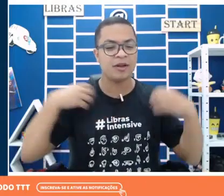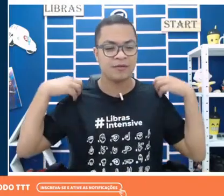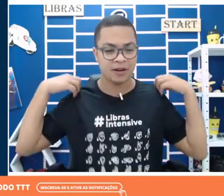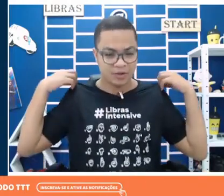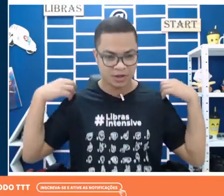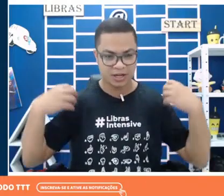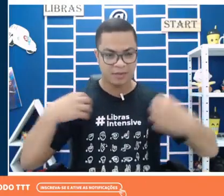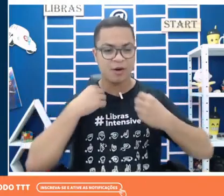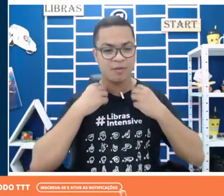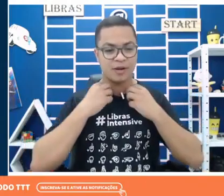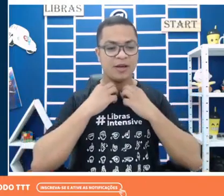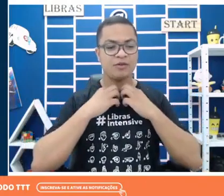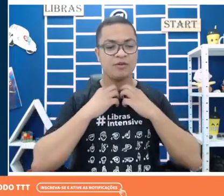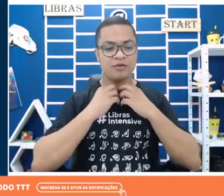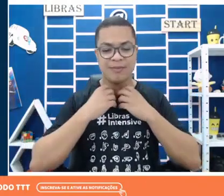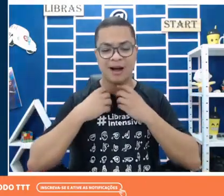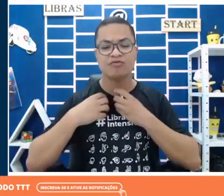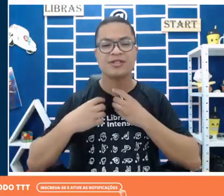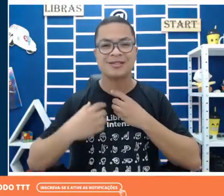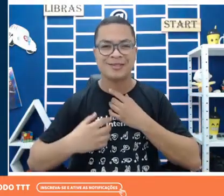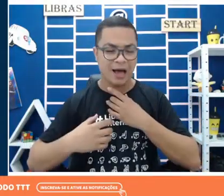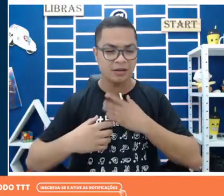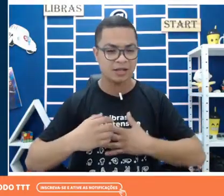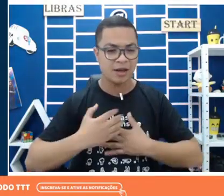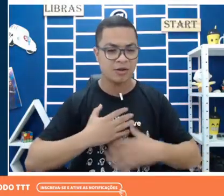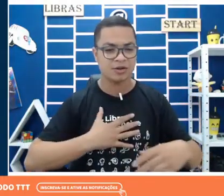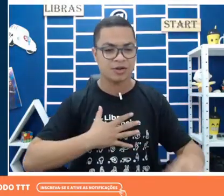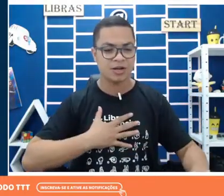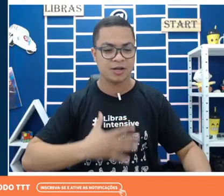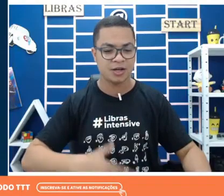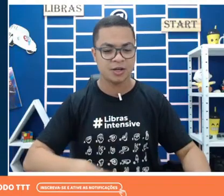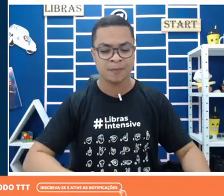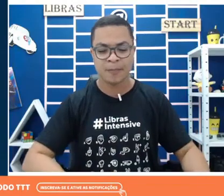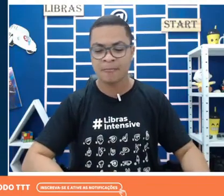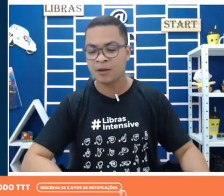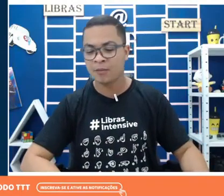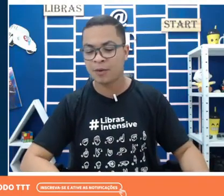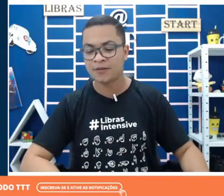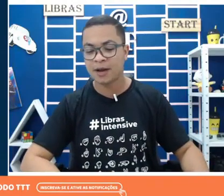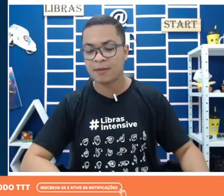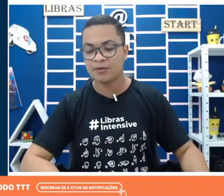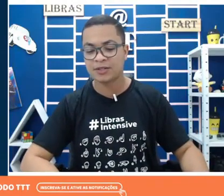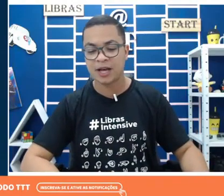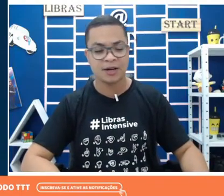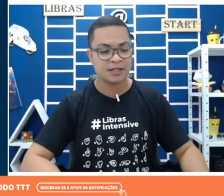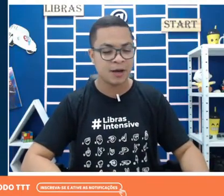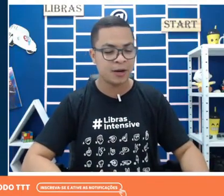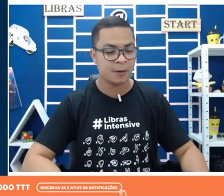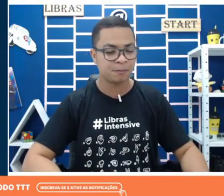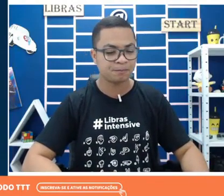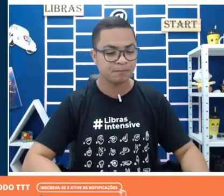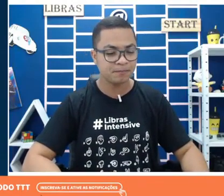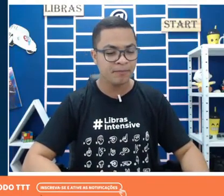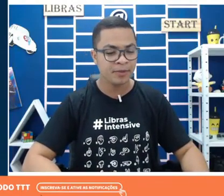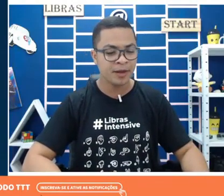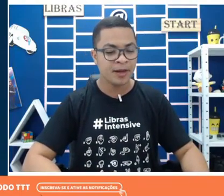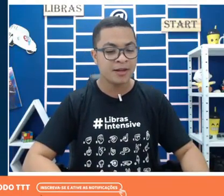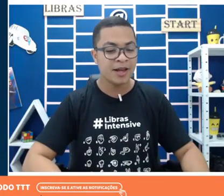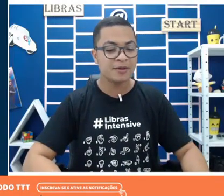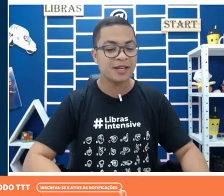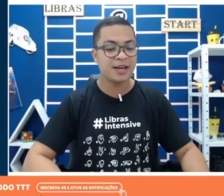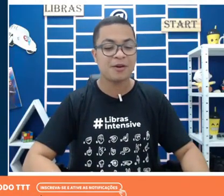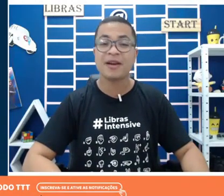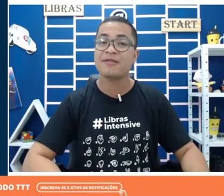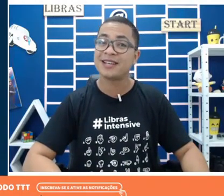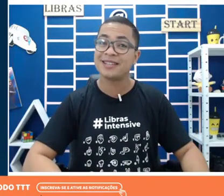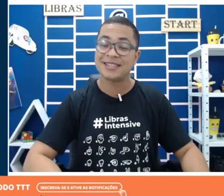ouviram. E falando, deixa eu ajeitar minha roupa aqui, que eu tô todo bagunçado nessa aula de hoje, né, gente? Não posso ficar bagunçado nessa aula, não. E aí,